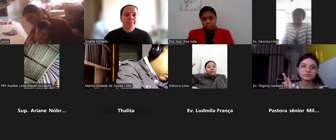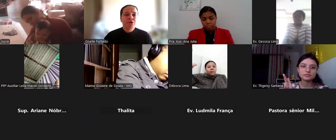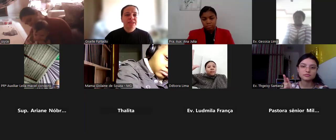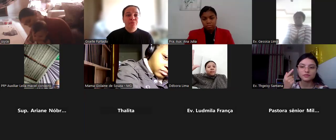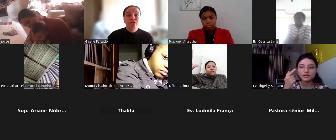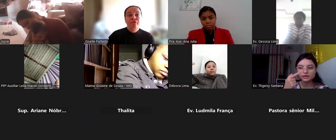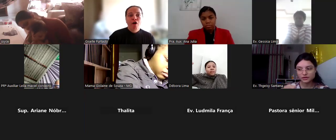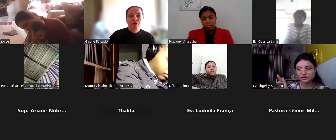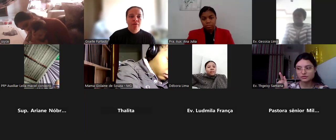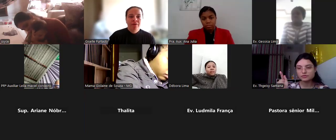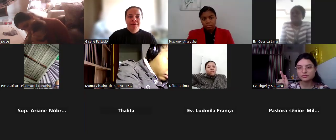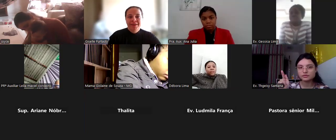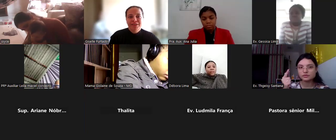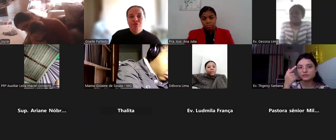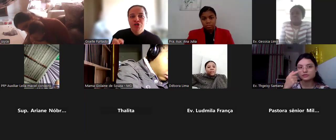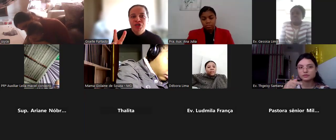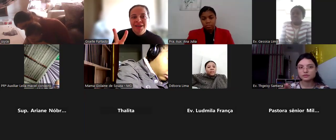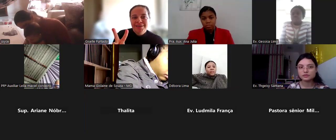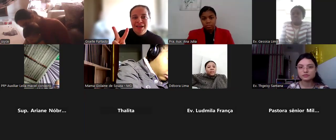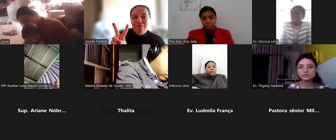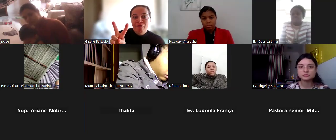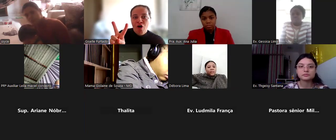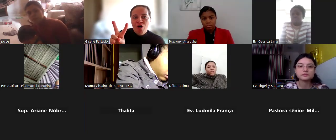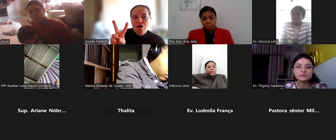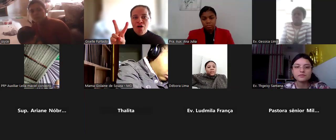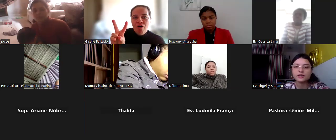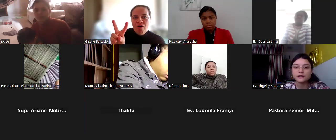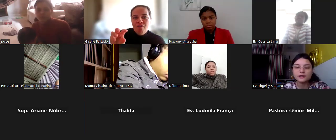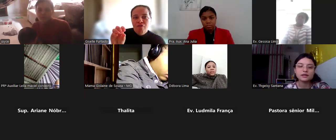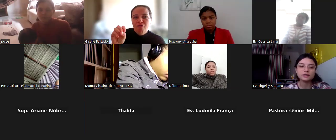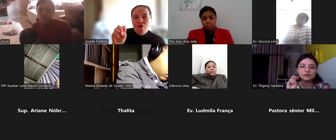por exemplo, vó. Né? Se eu for digitalizar vó. Vó.